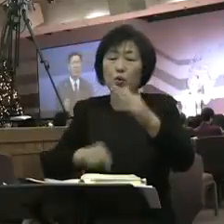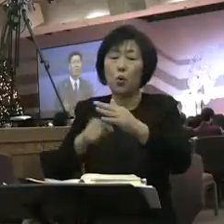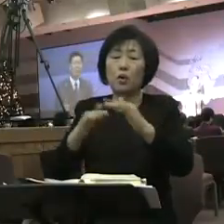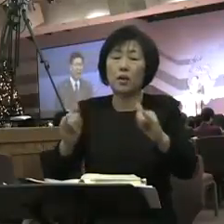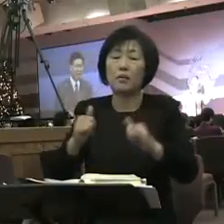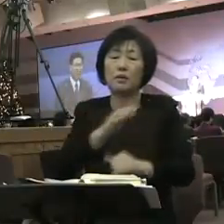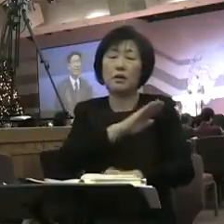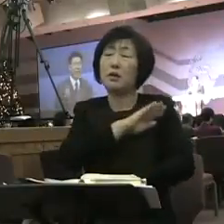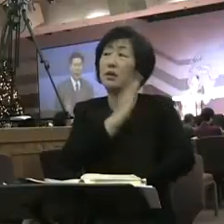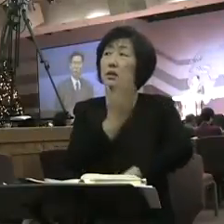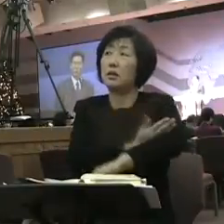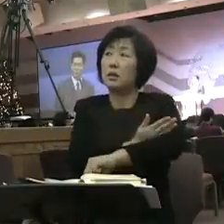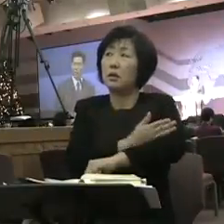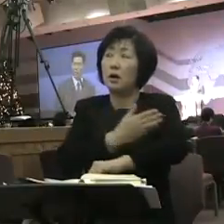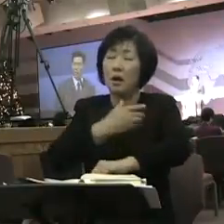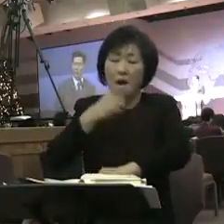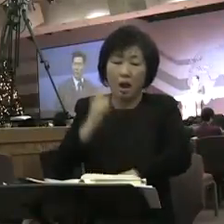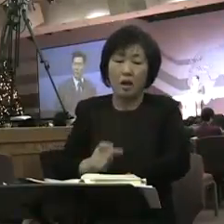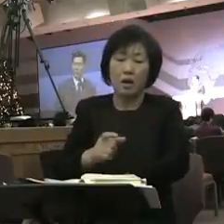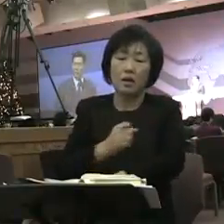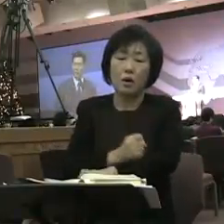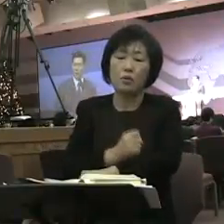능력으로 강건하게 하옵시며,